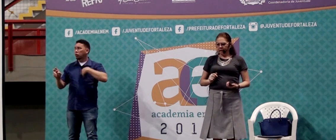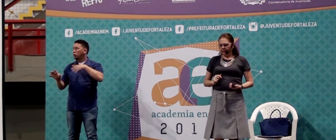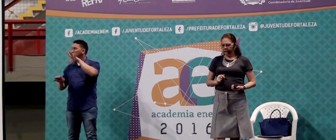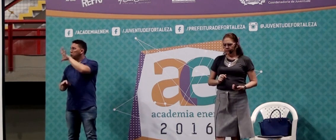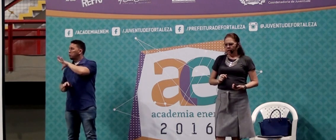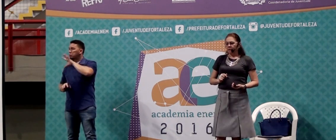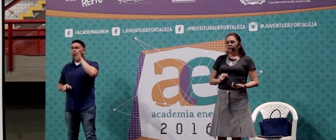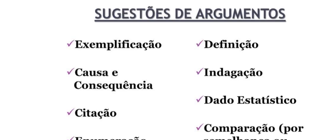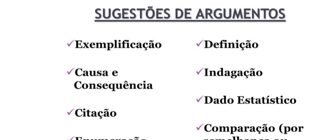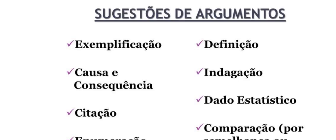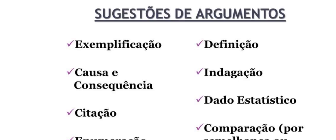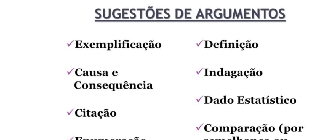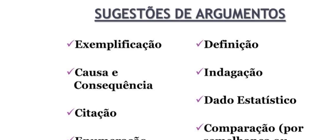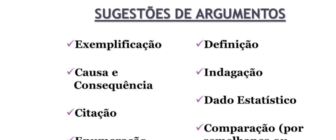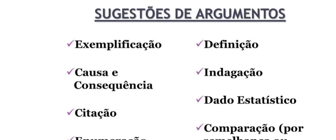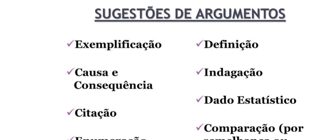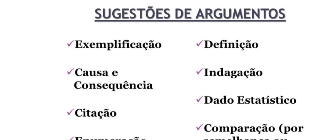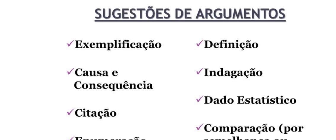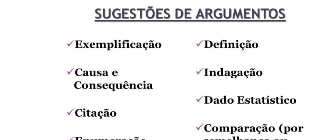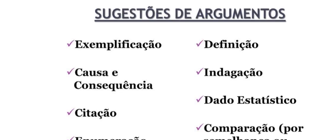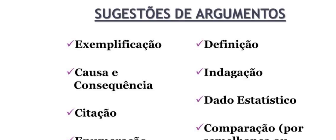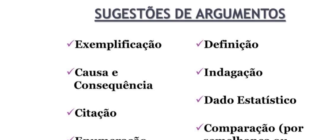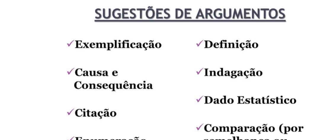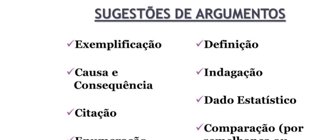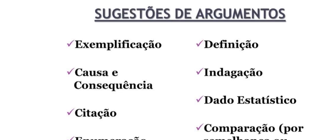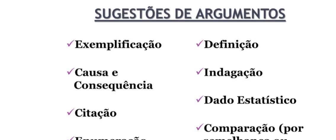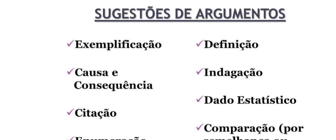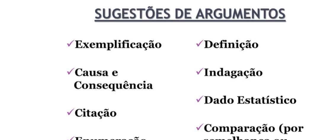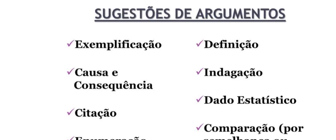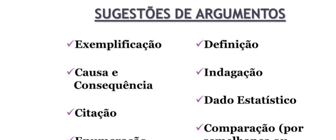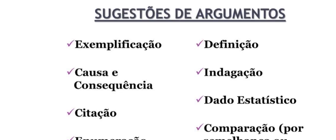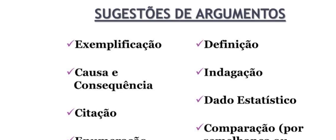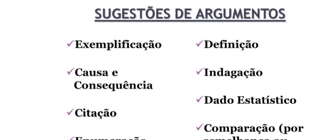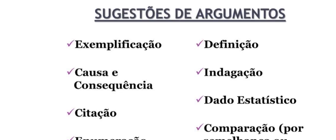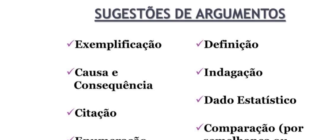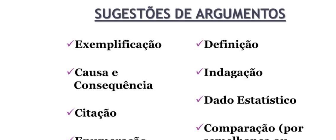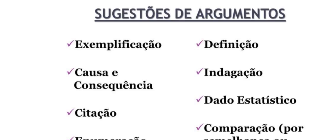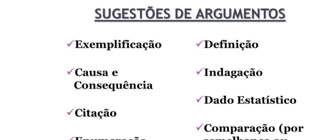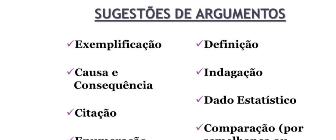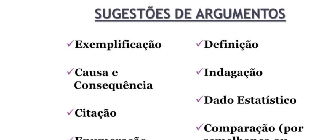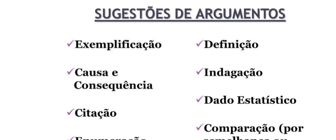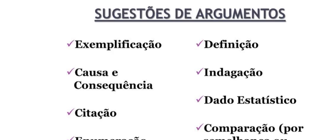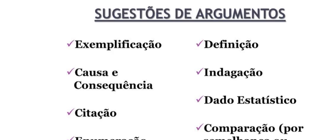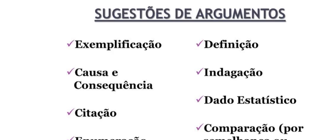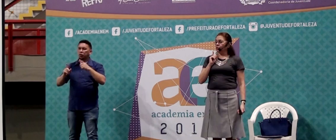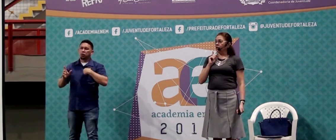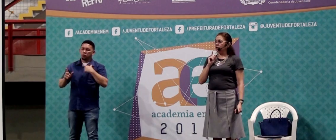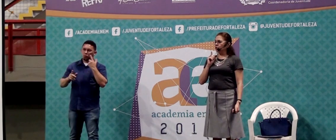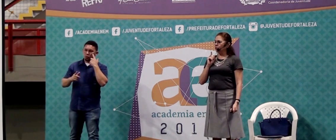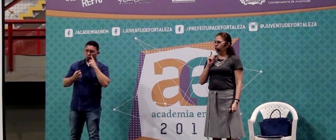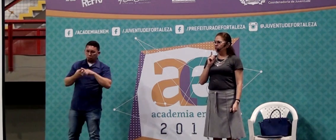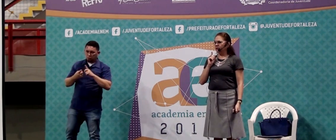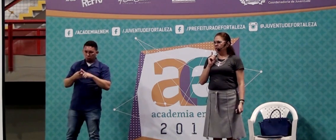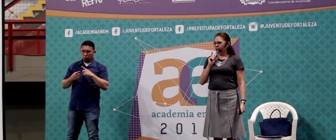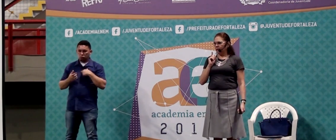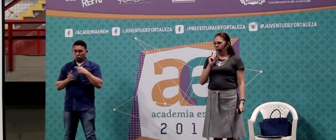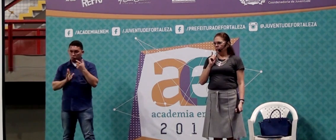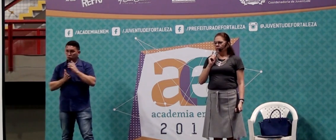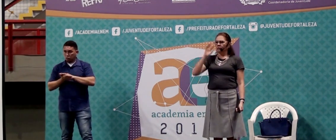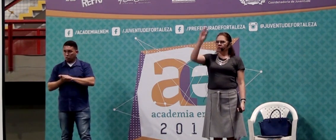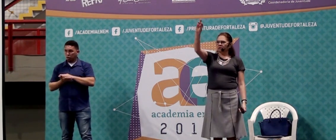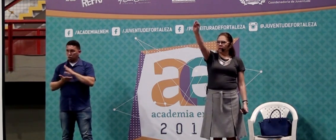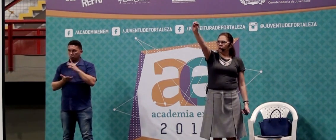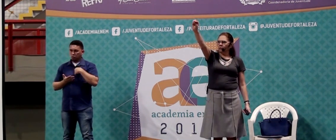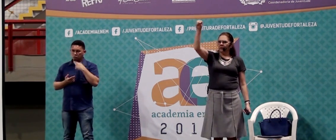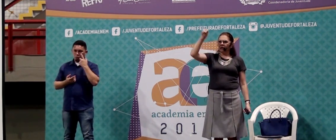Outra maneira, dado estatístico. Dado estatístico, você pode copiar do texto